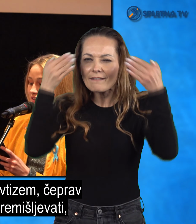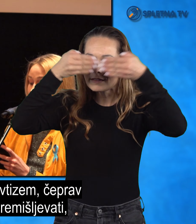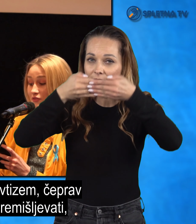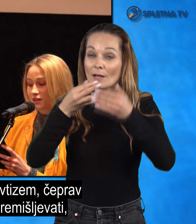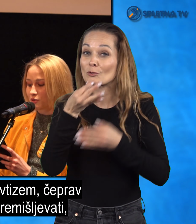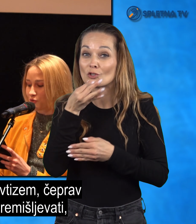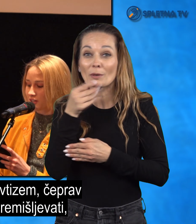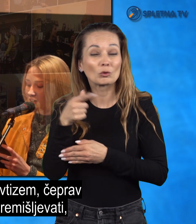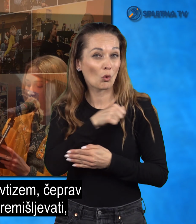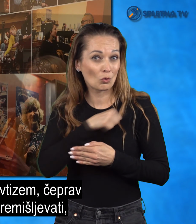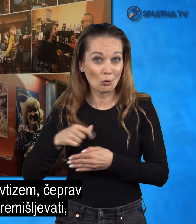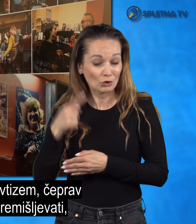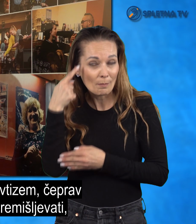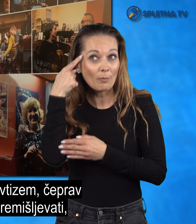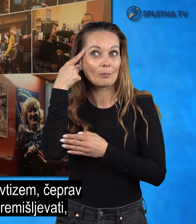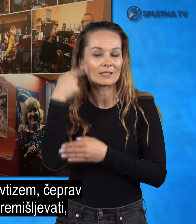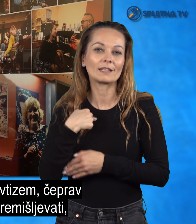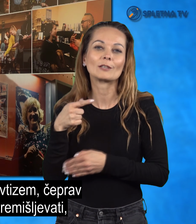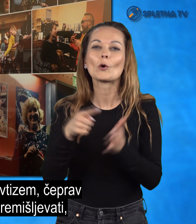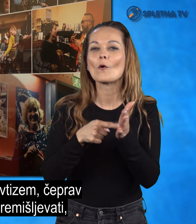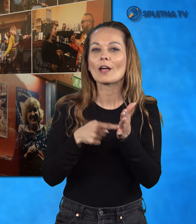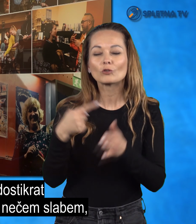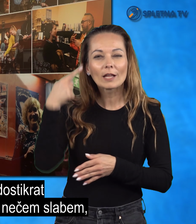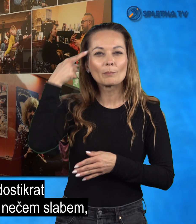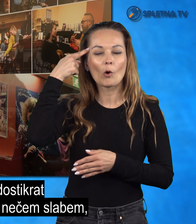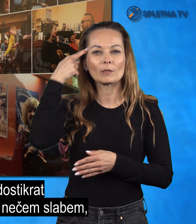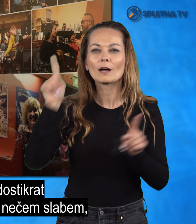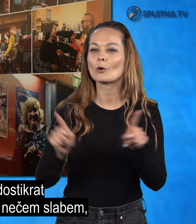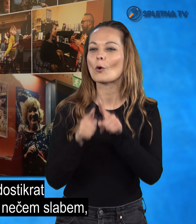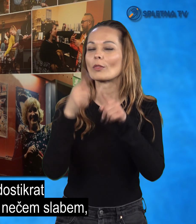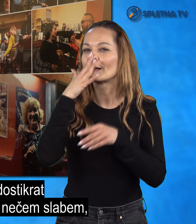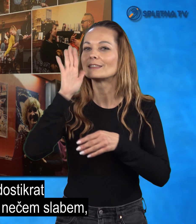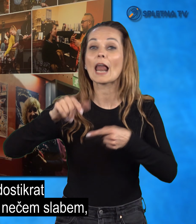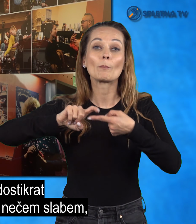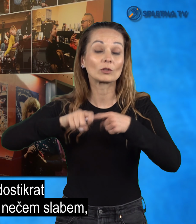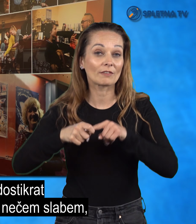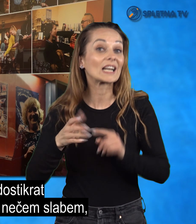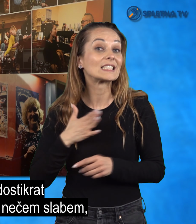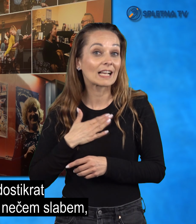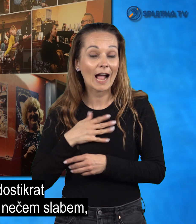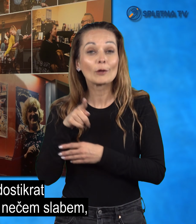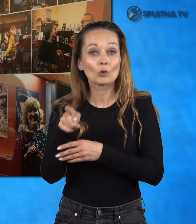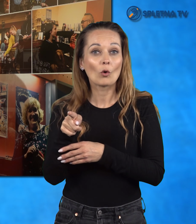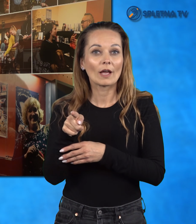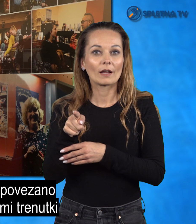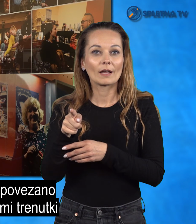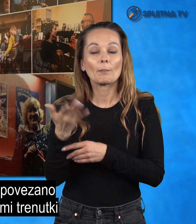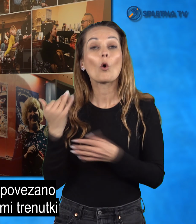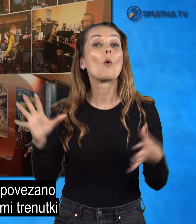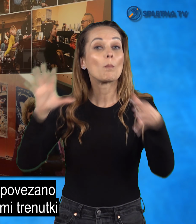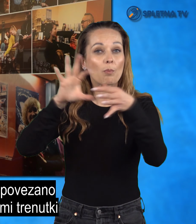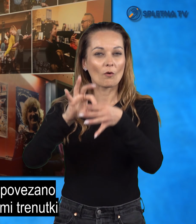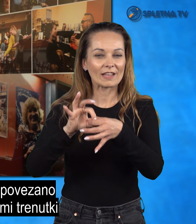pomislim na avtizem, čeprav tega nočem pomisliti, jaz to doskrat pomislim kot slabo stvar, zato, ker je to